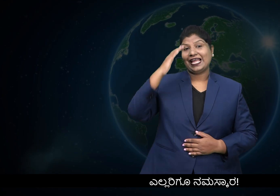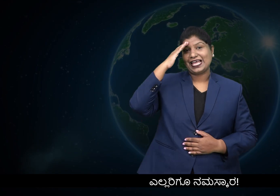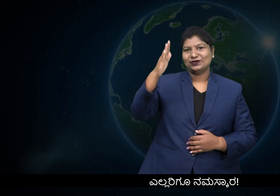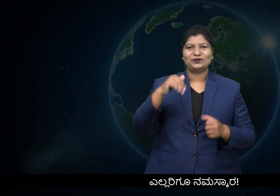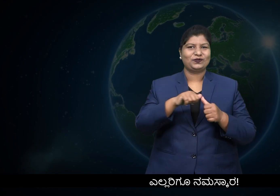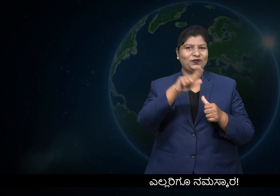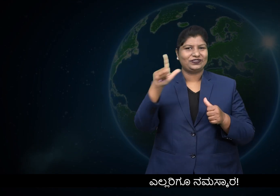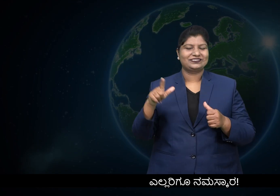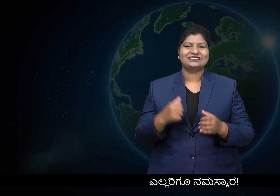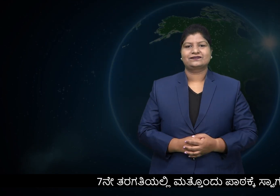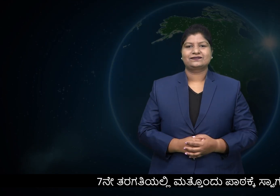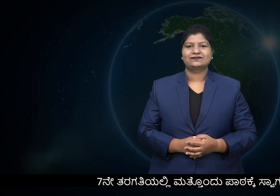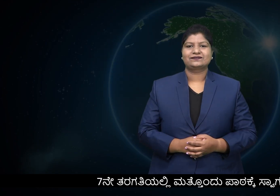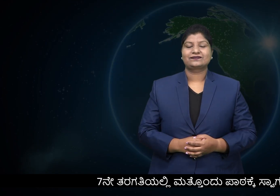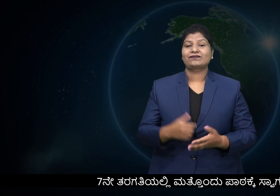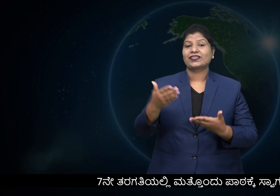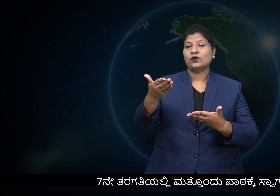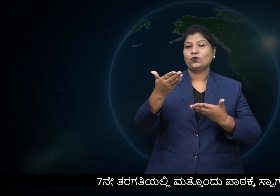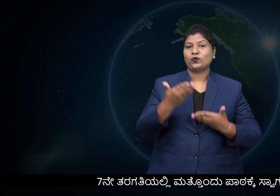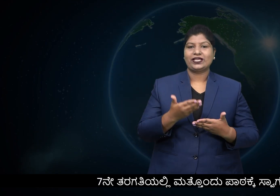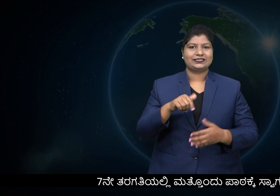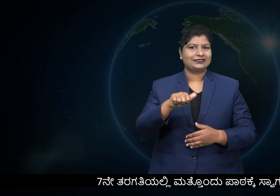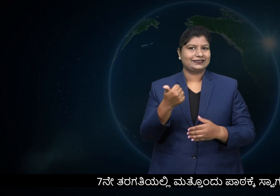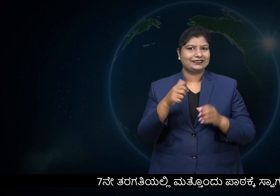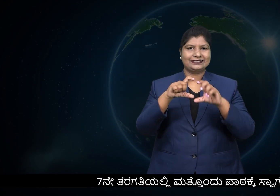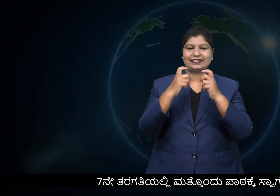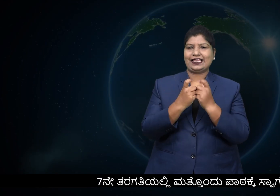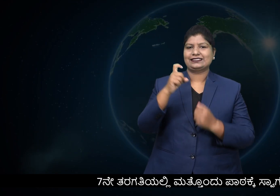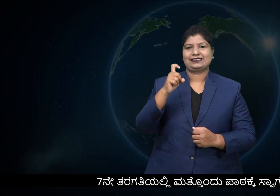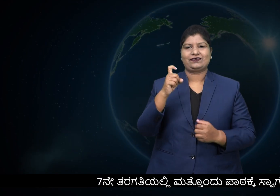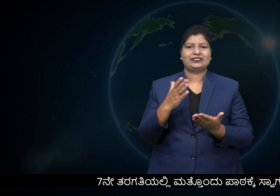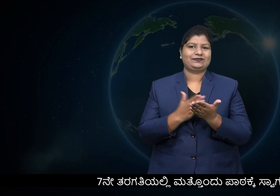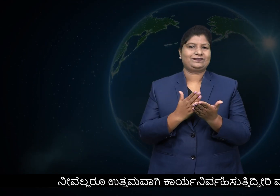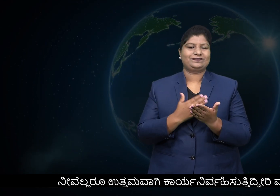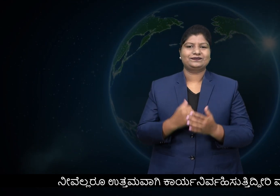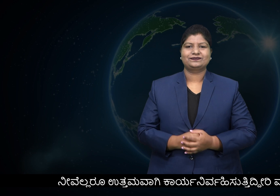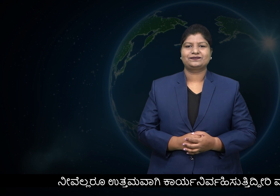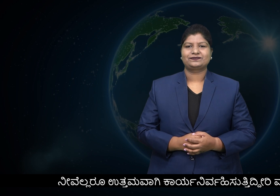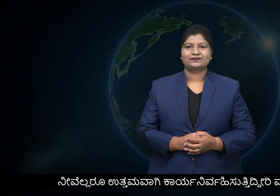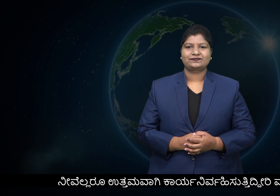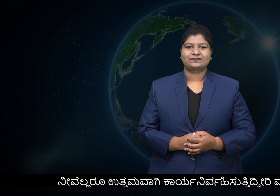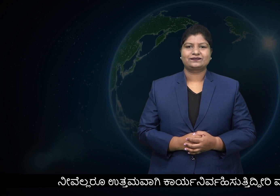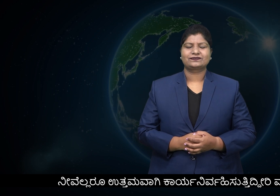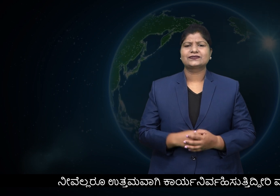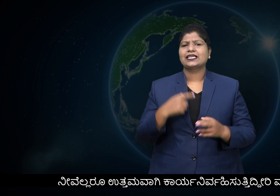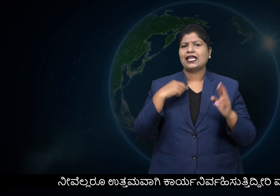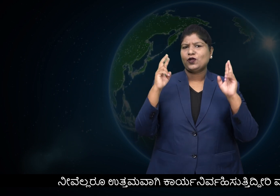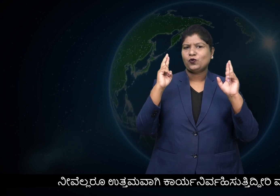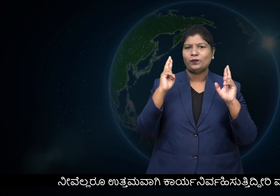ಎಲ್ಲರಿಗೂ ನಮಸ್ಕಾರ. 7ನೇ ತರಗತಿಯಲ್ಲಿ ಮತ್ತೊಂದು ಪಾಠಕ್ಕೆ ಸ್ವಾಗತ. ನೀವೆಲ್ಲರೂ